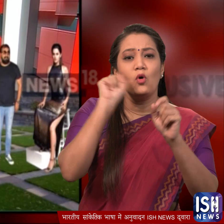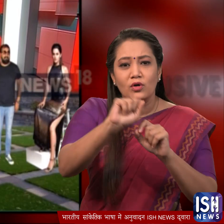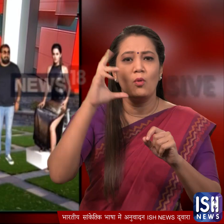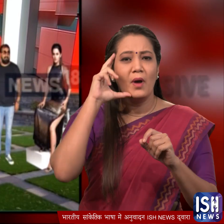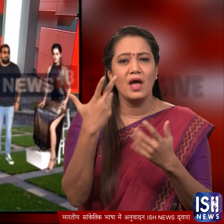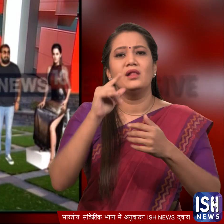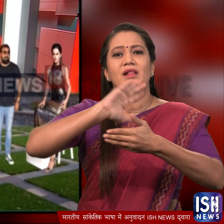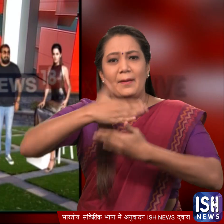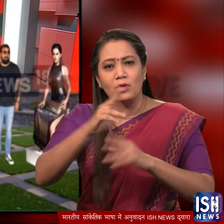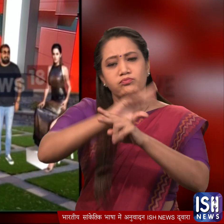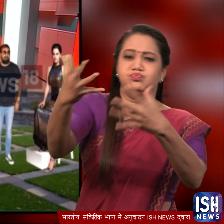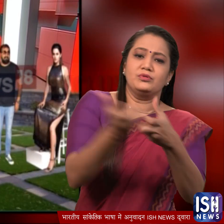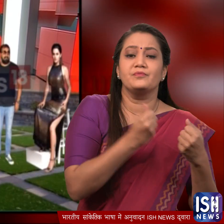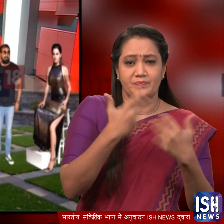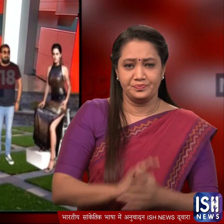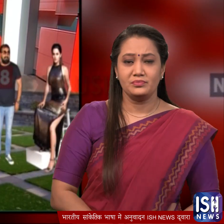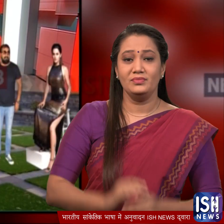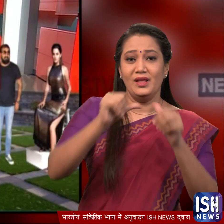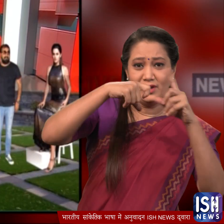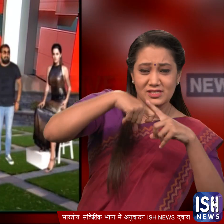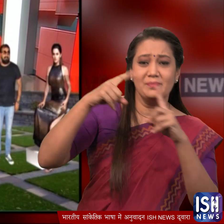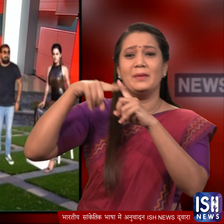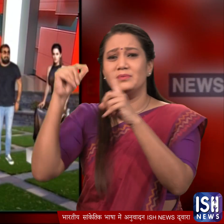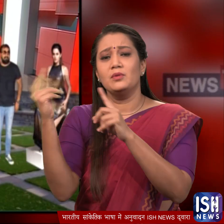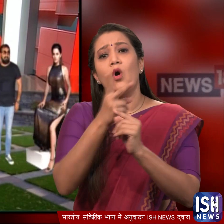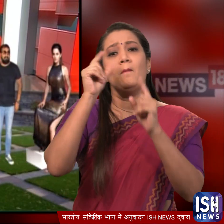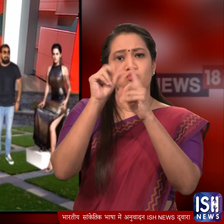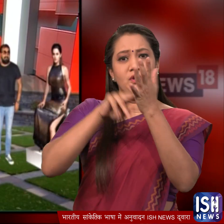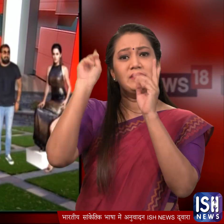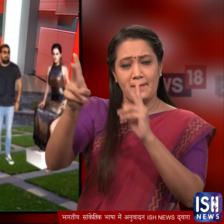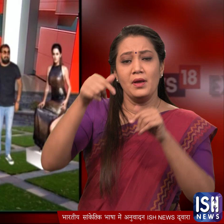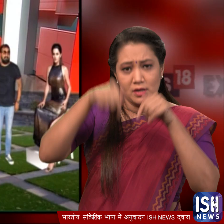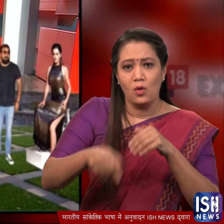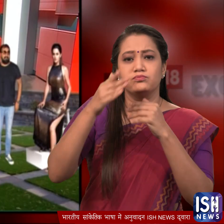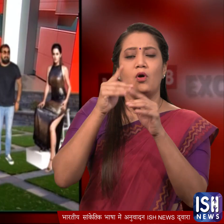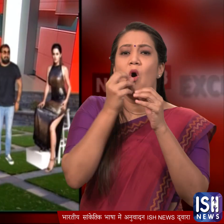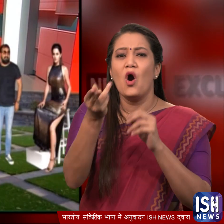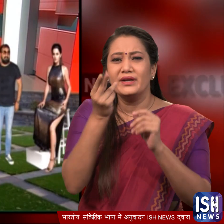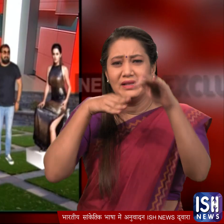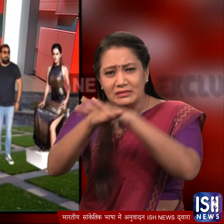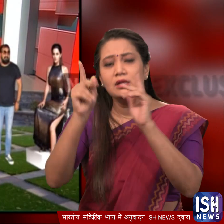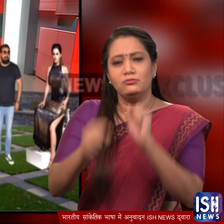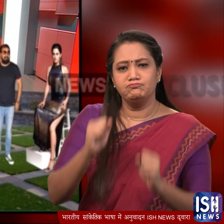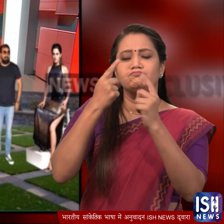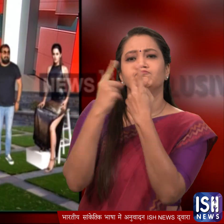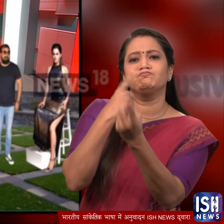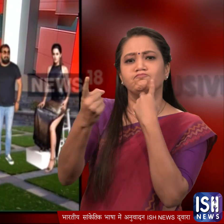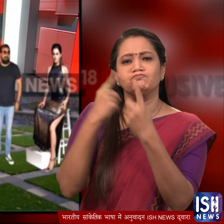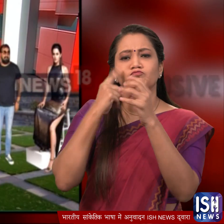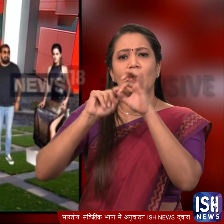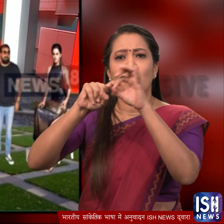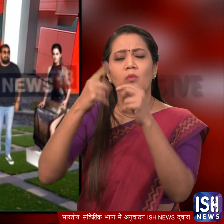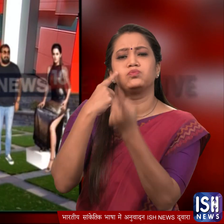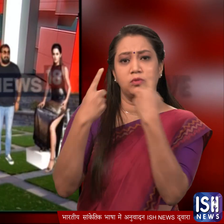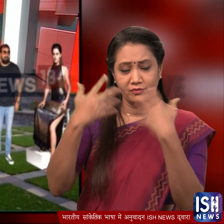के लैपटॉप और फोन भी अपने कब्जे में ले लिए। तापसी पन्नू और अनुराग कश्यप अभी पुणे में ही हैं, जहां उनसे एक होटल में पूछताछ की जा रही है।